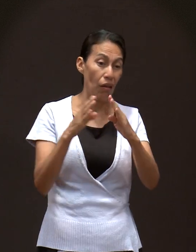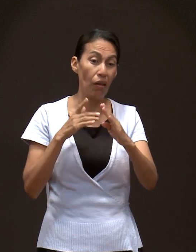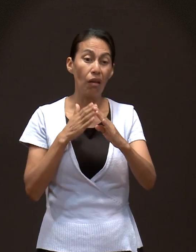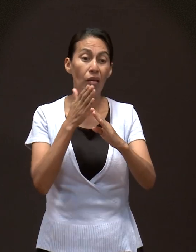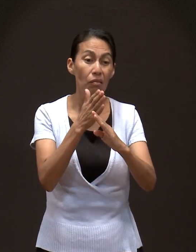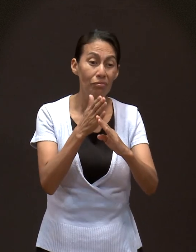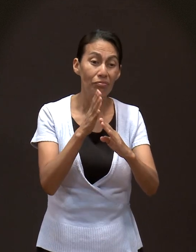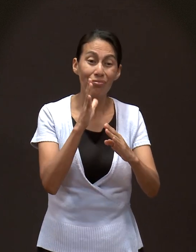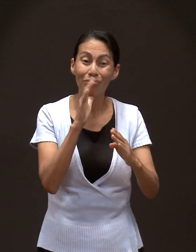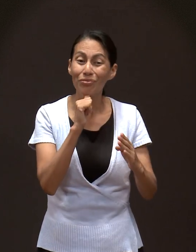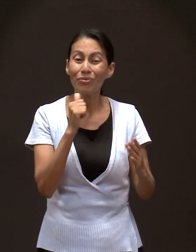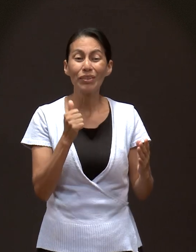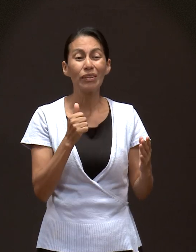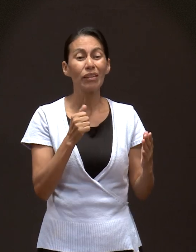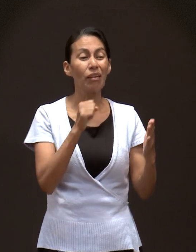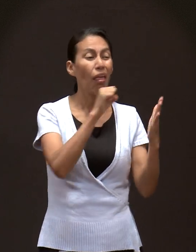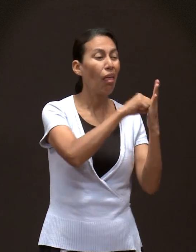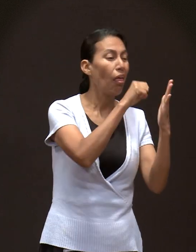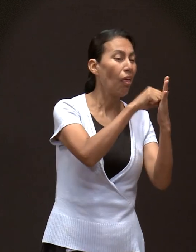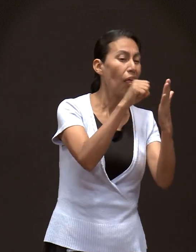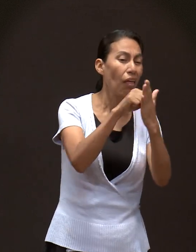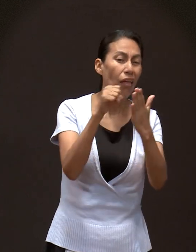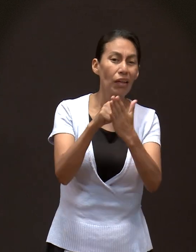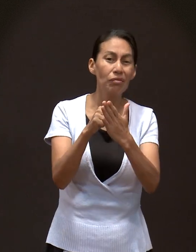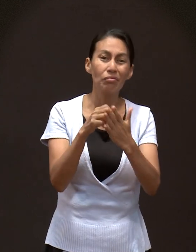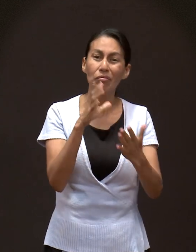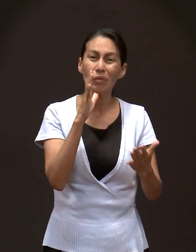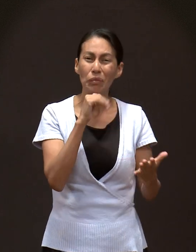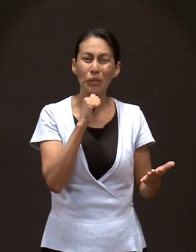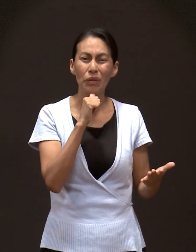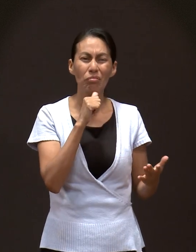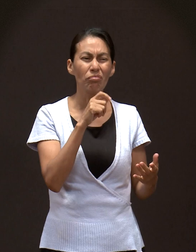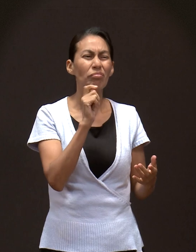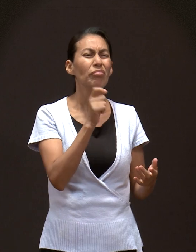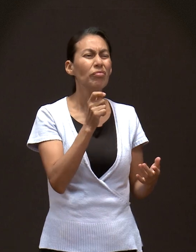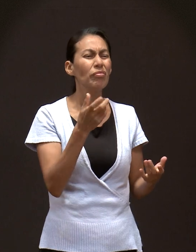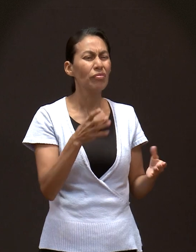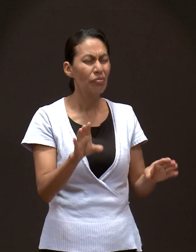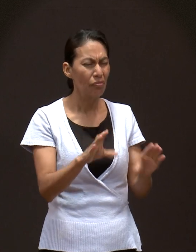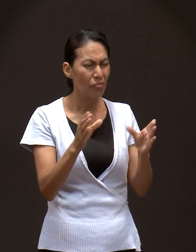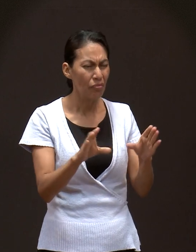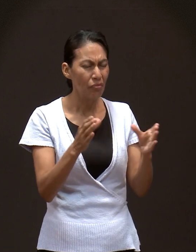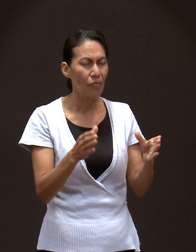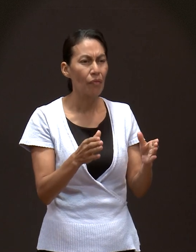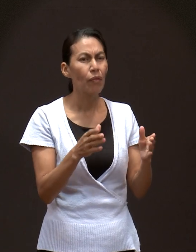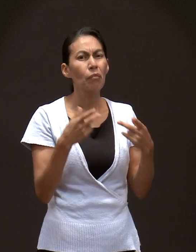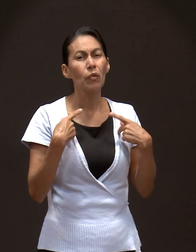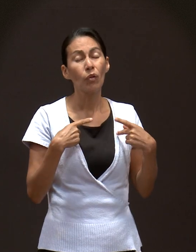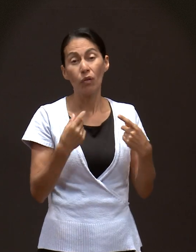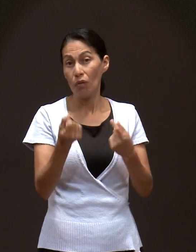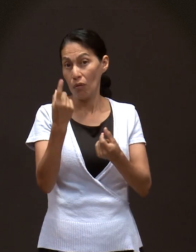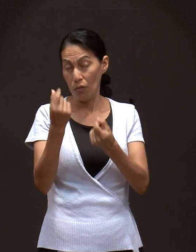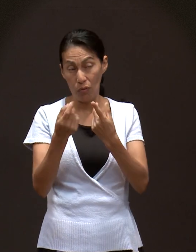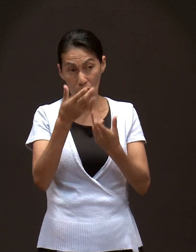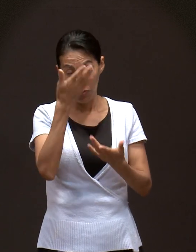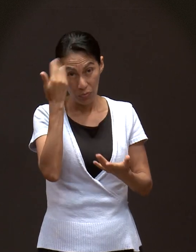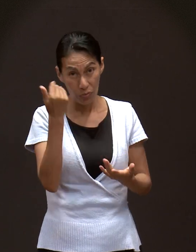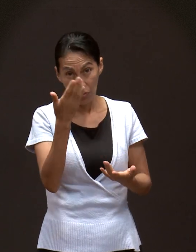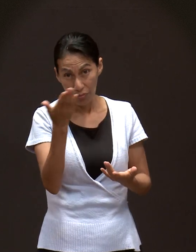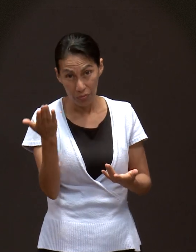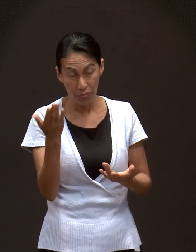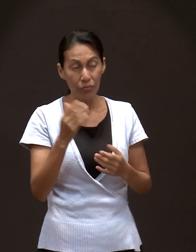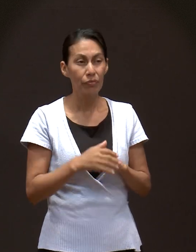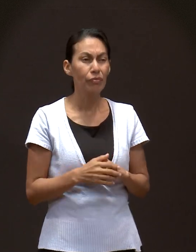presencial ni en el verano ni en el invierno. Kevin, tú hablas de colportar. Cuéntanos, ¿qué es colportar para